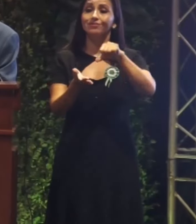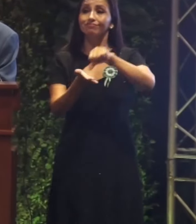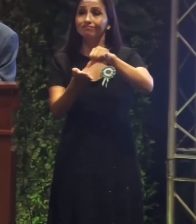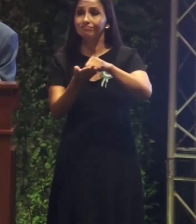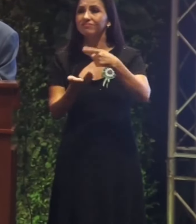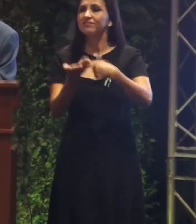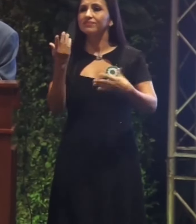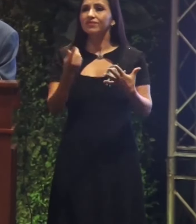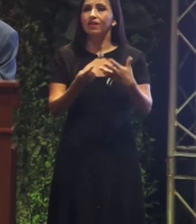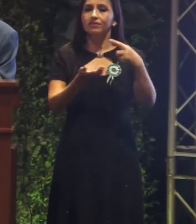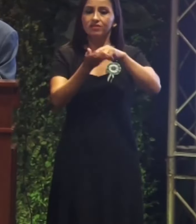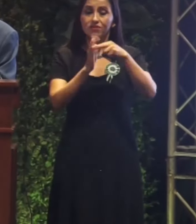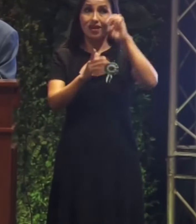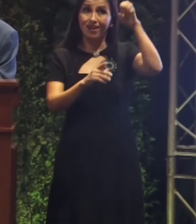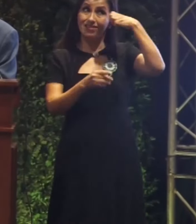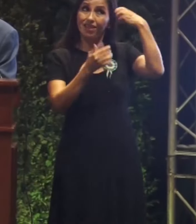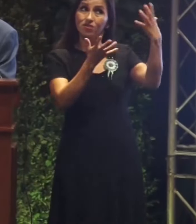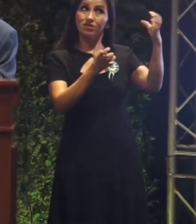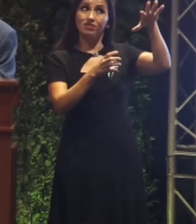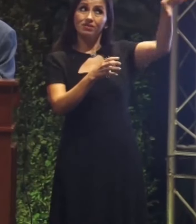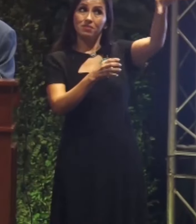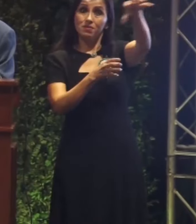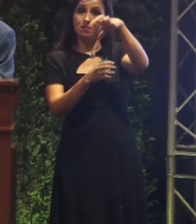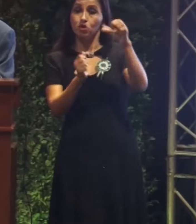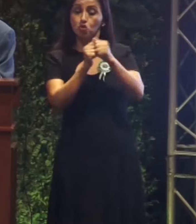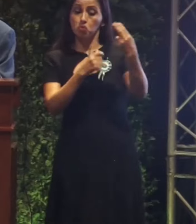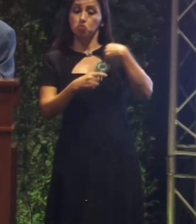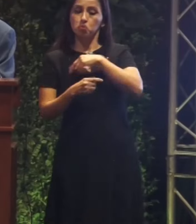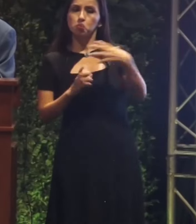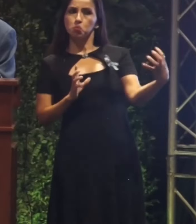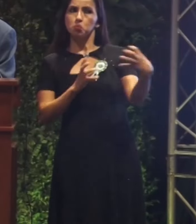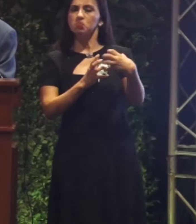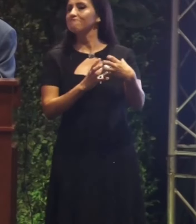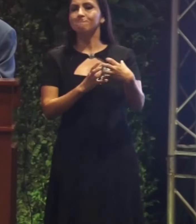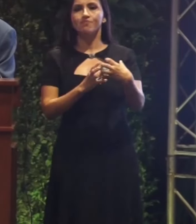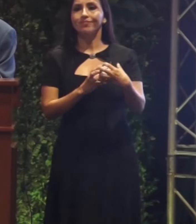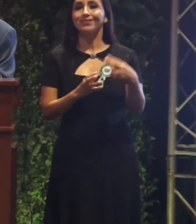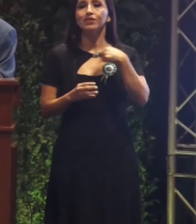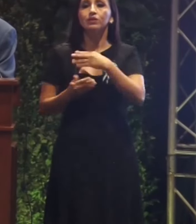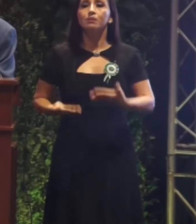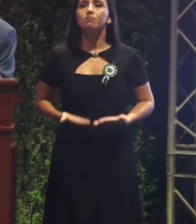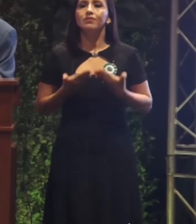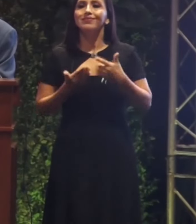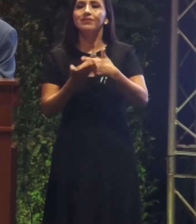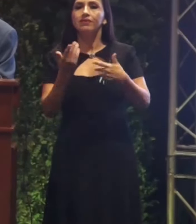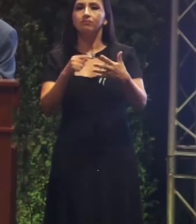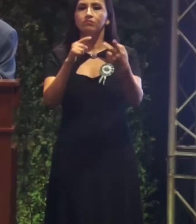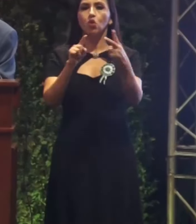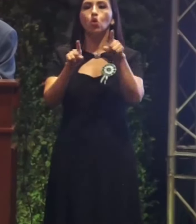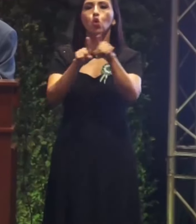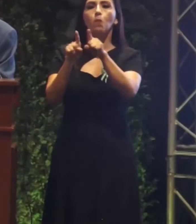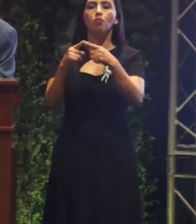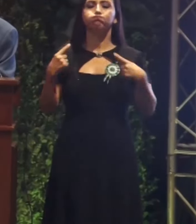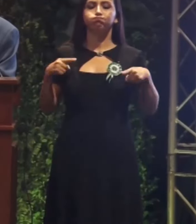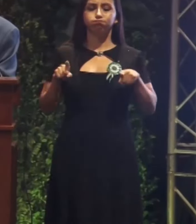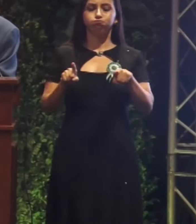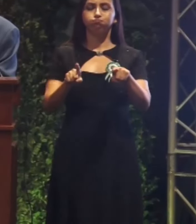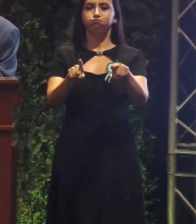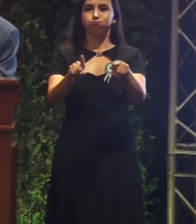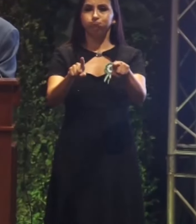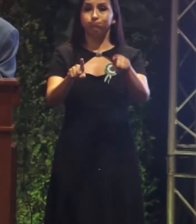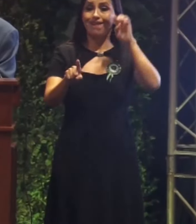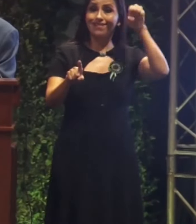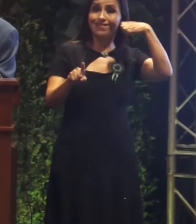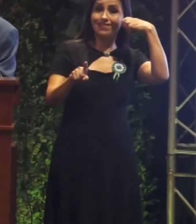van mucho más allá de lo que quiere el Estado o sus gobiernos para con nosotros. Yo creo que vivimos en dos líneas paralelas.